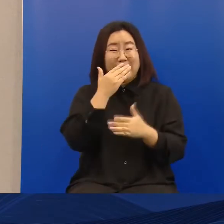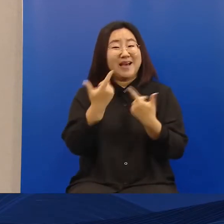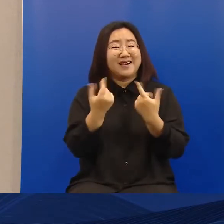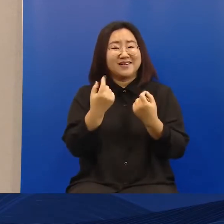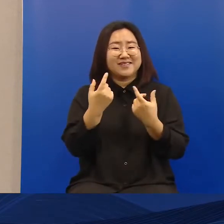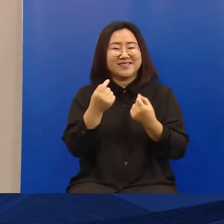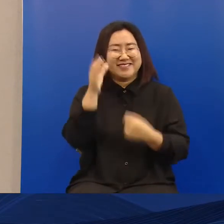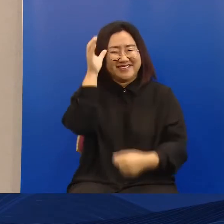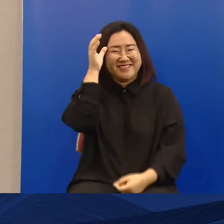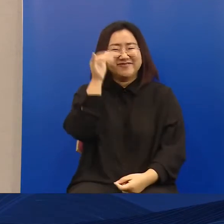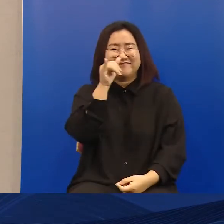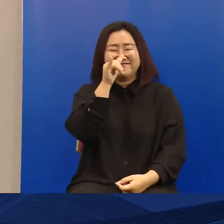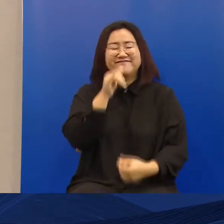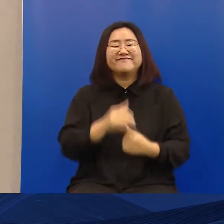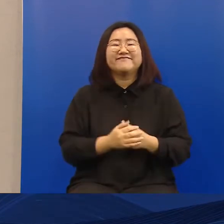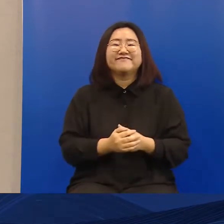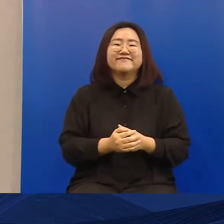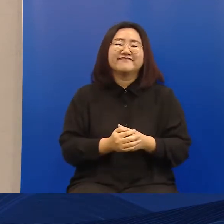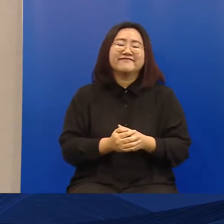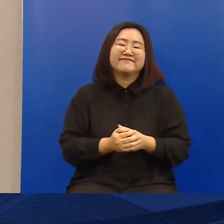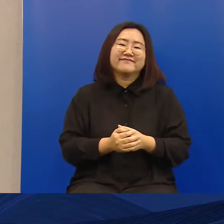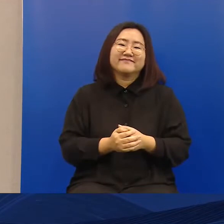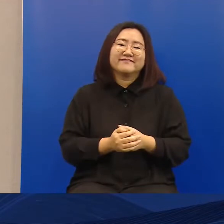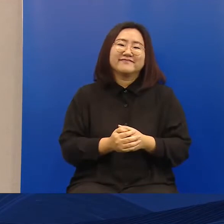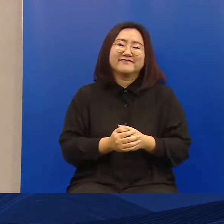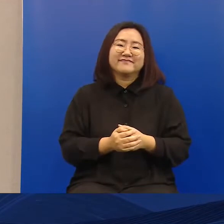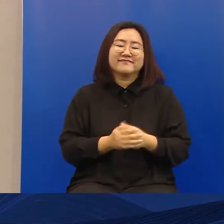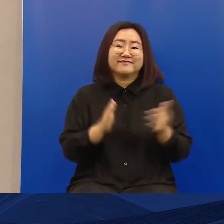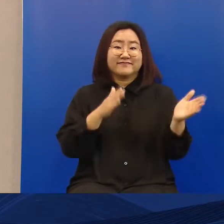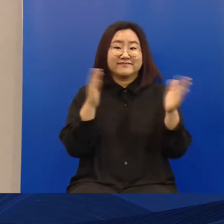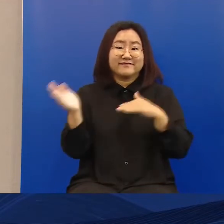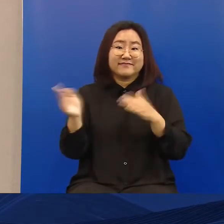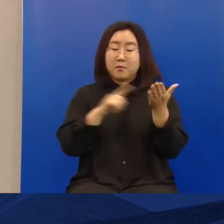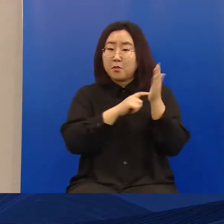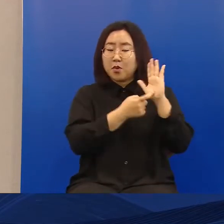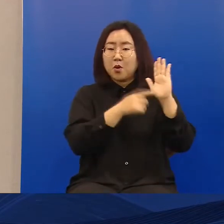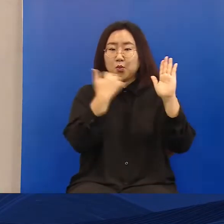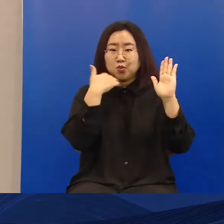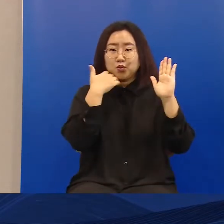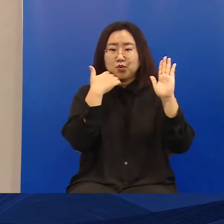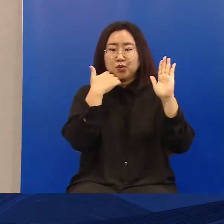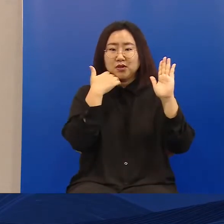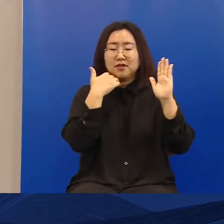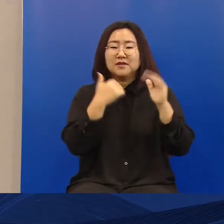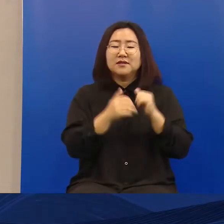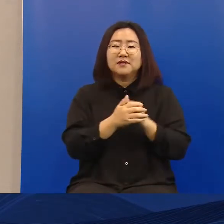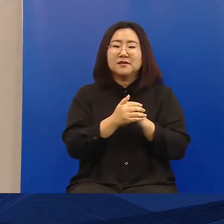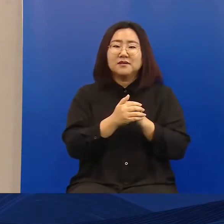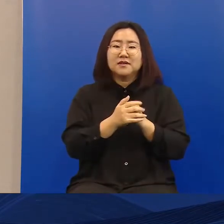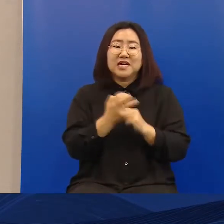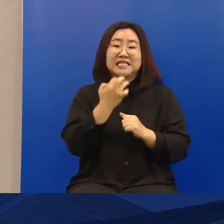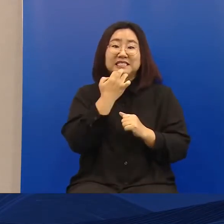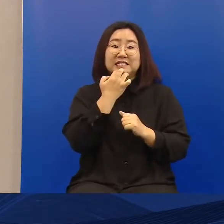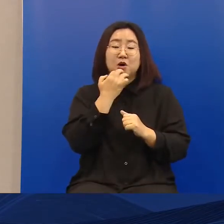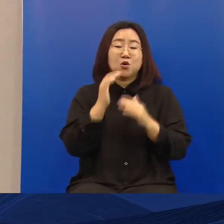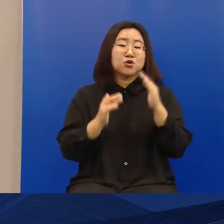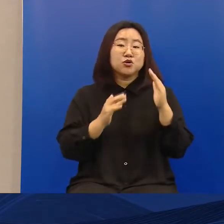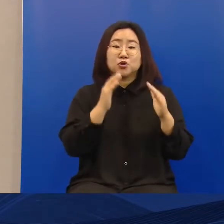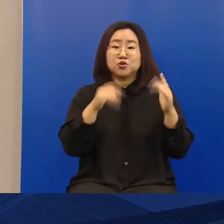그런 생각을 가져봅니다. 다음으로 우리 발표해 주실 분은요, 우리 서울